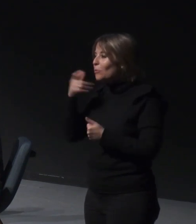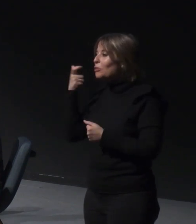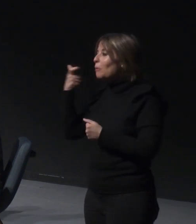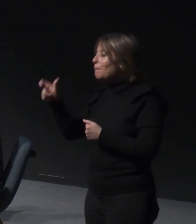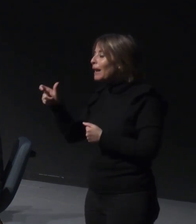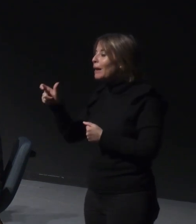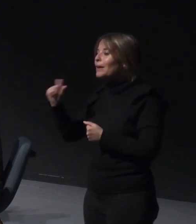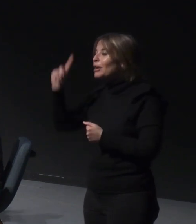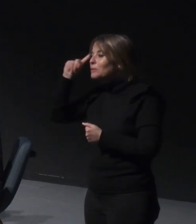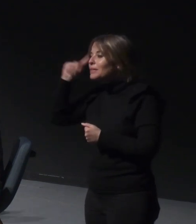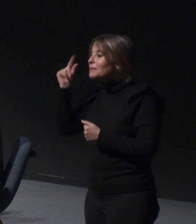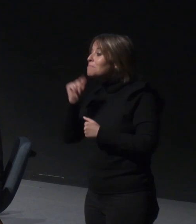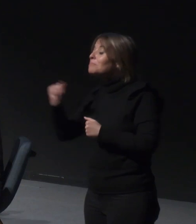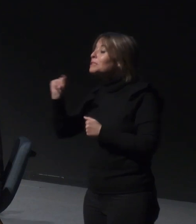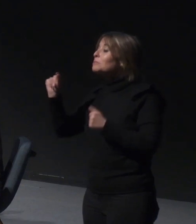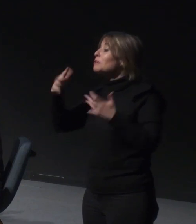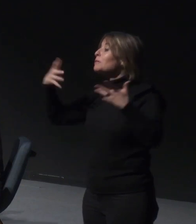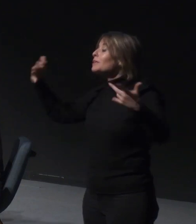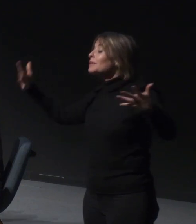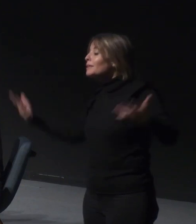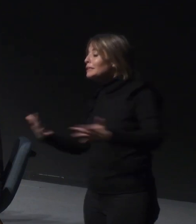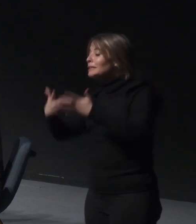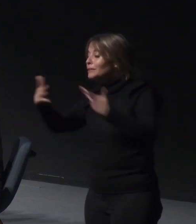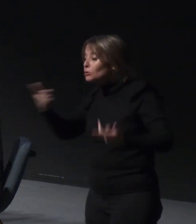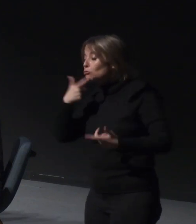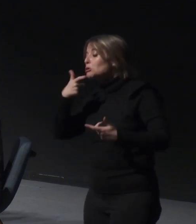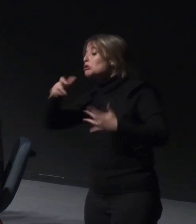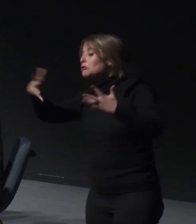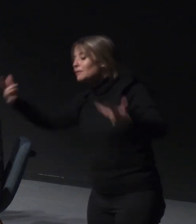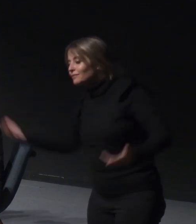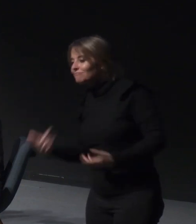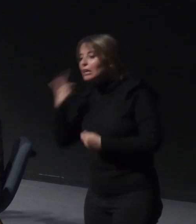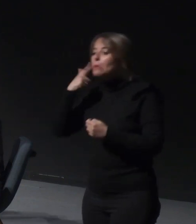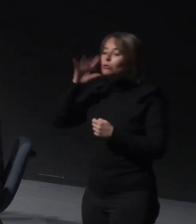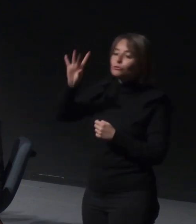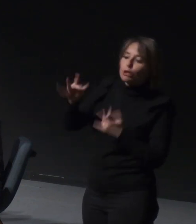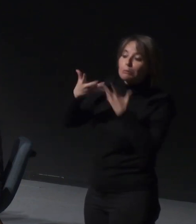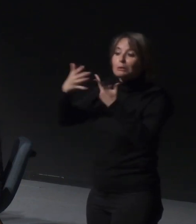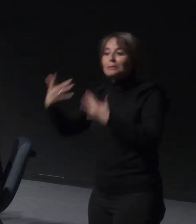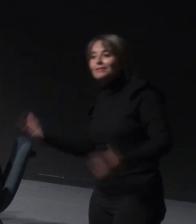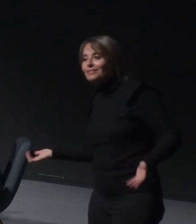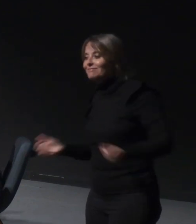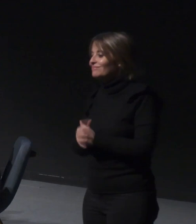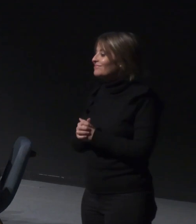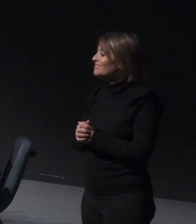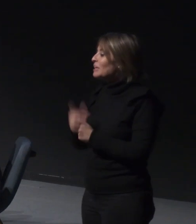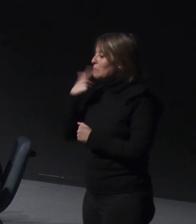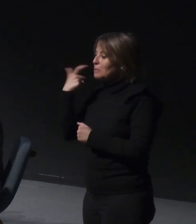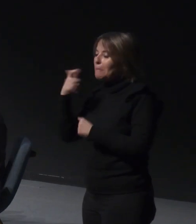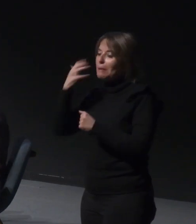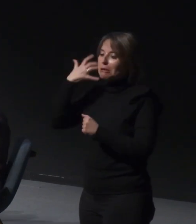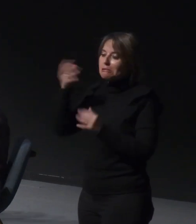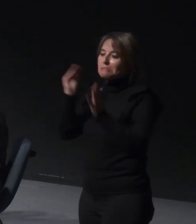clave. Ponía el cuadro tiene mucha luminosidad y luego ponía del siglo y ponía el borrón con mala letra por